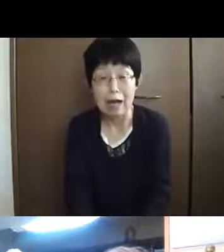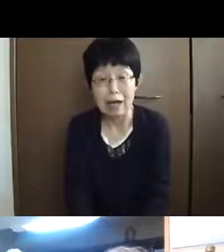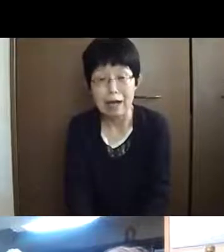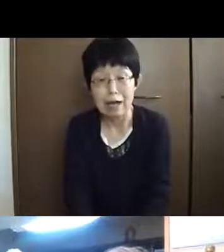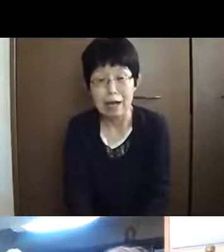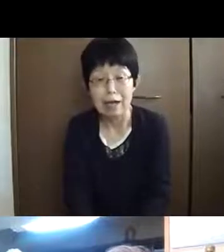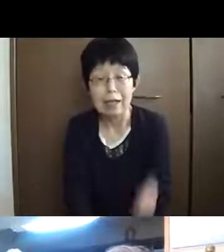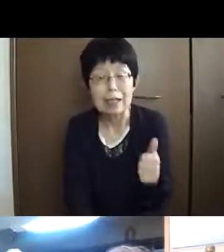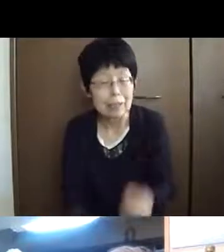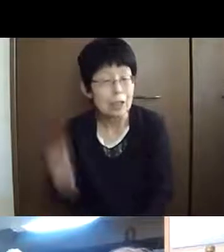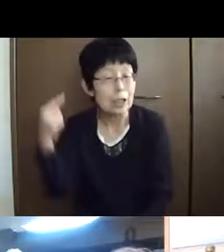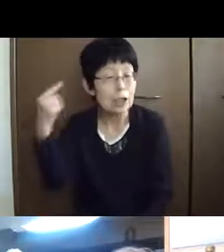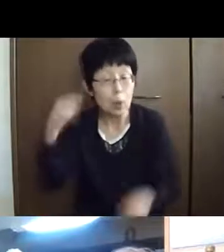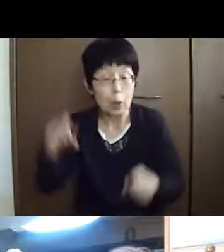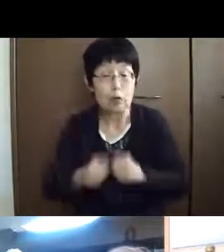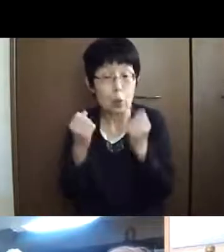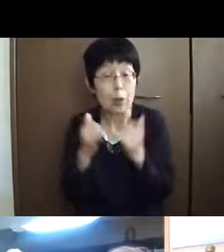聴覚障害者の